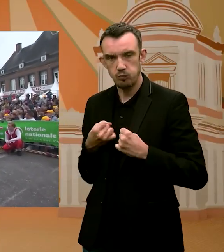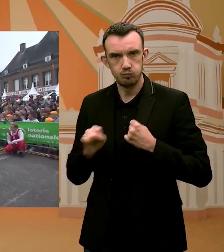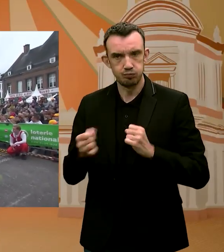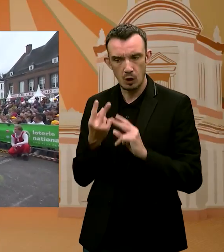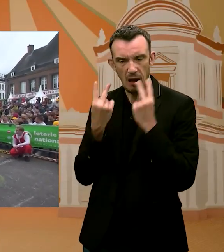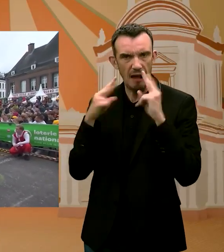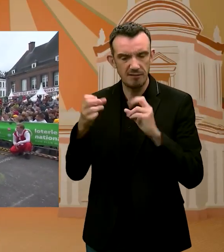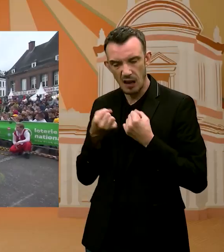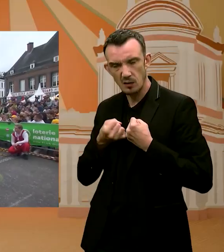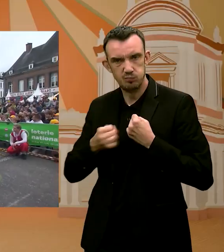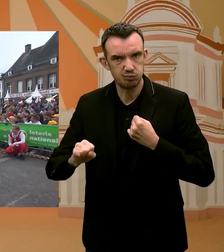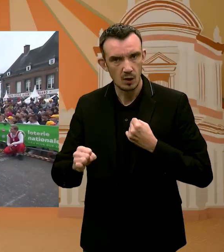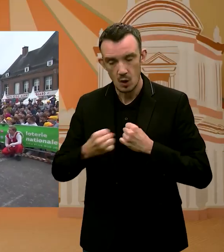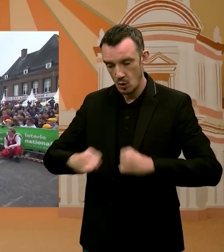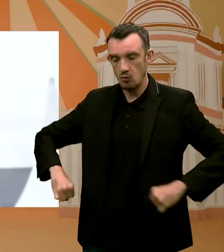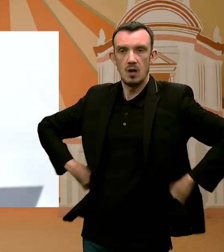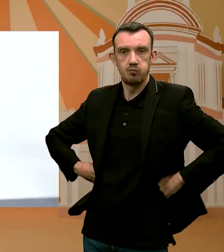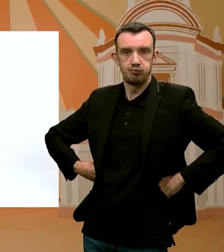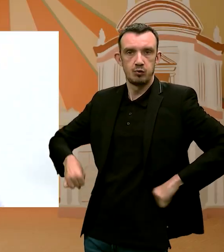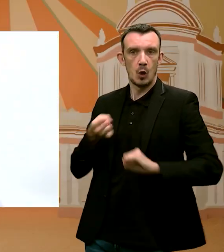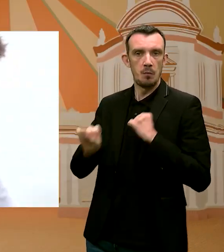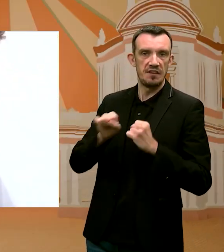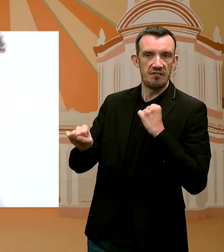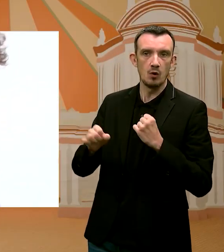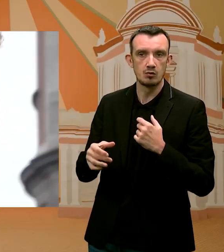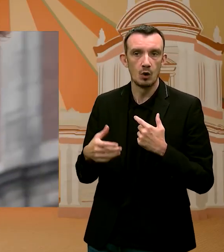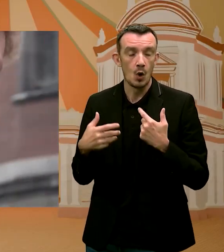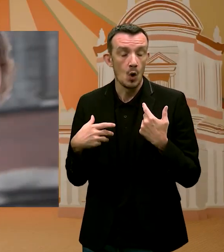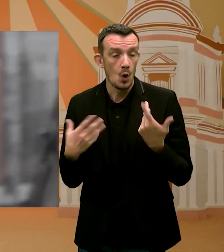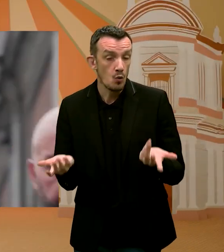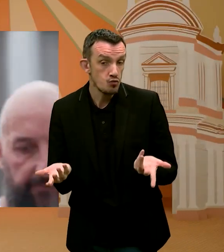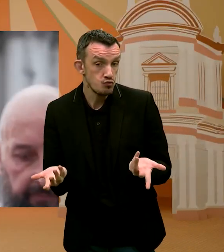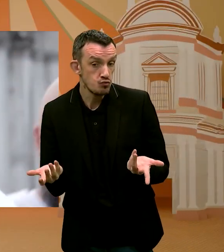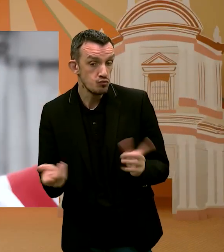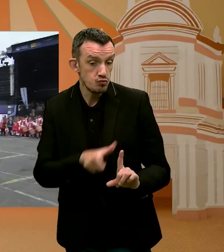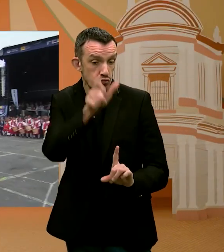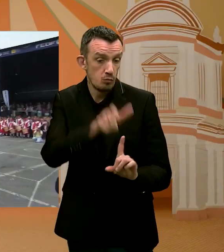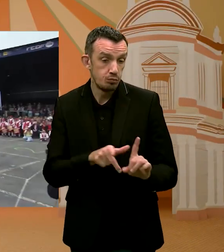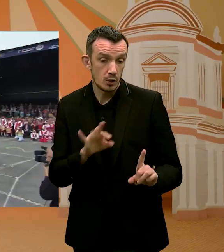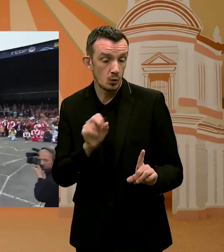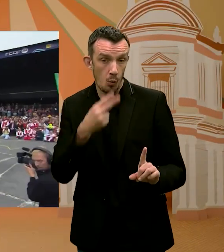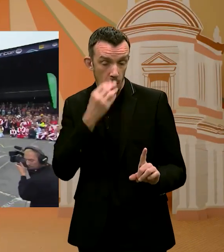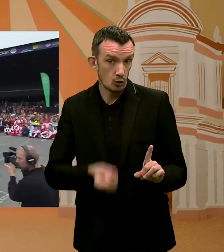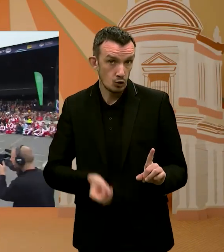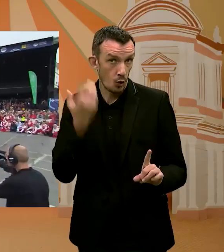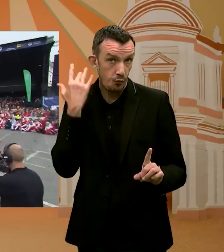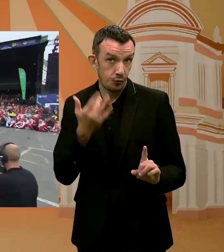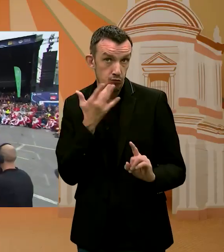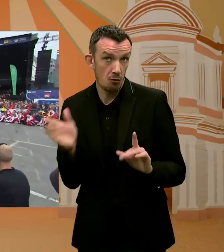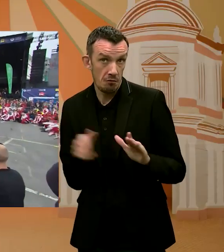juste tenir le coup, parce que là je pense que Robin il s'en fiche de ça. La théorie, lui, ce qu'il essaye là c'est de survivre. Mais je pense qu'on vient de voir la bonne ambiance, que Jérémy a